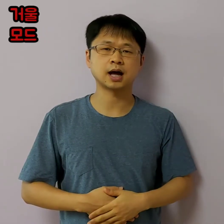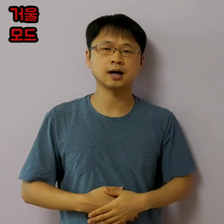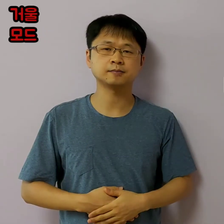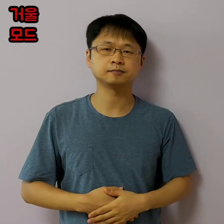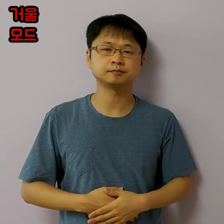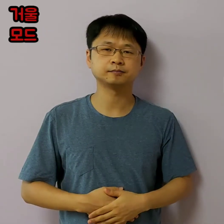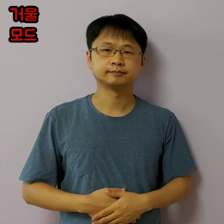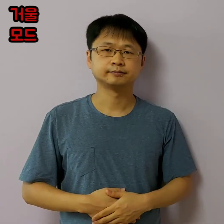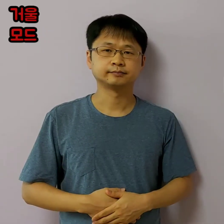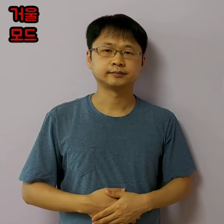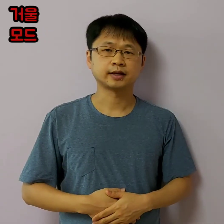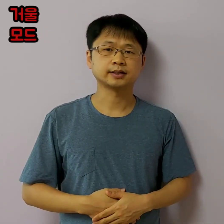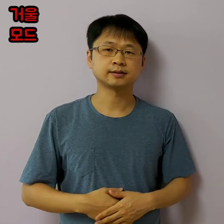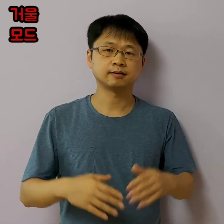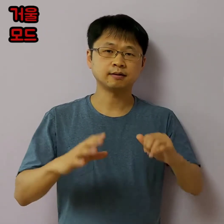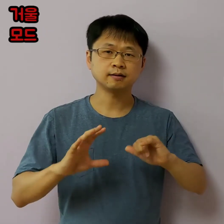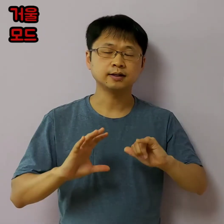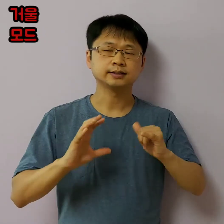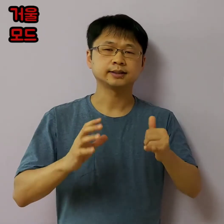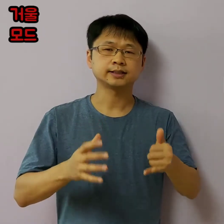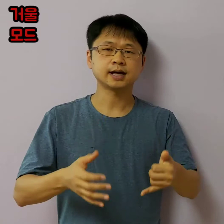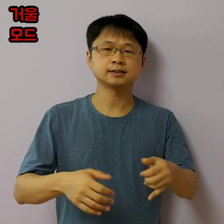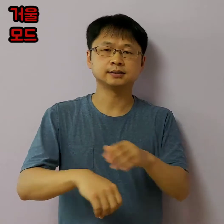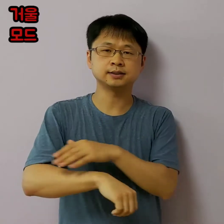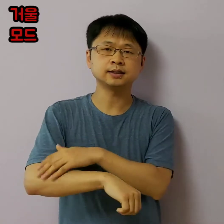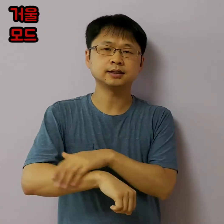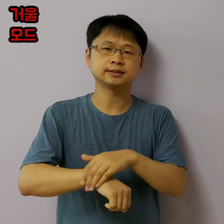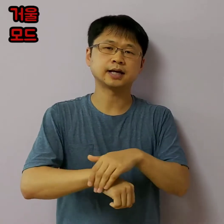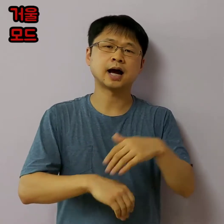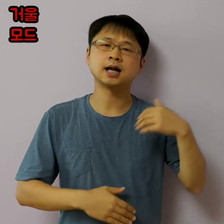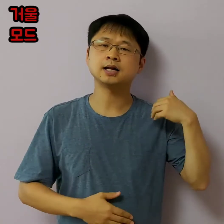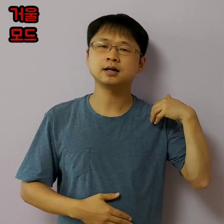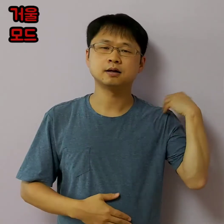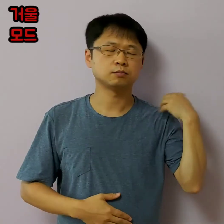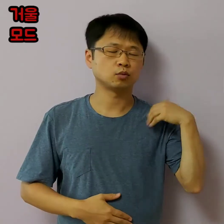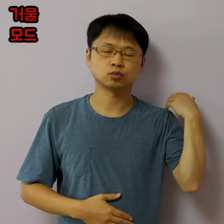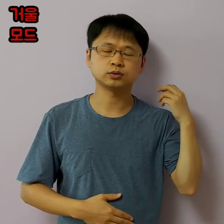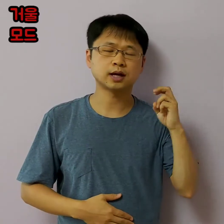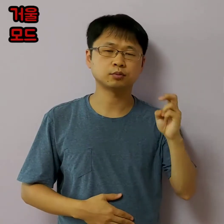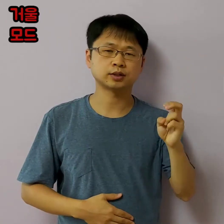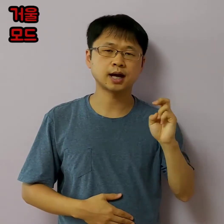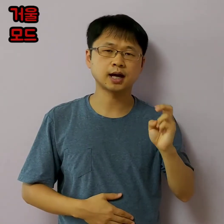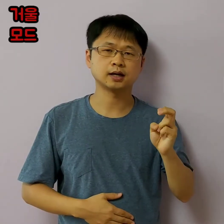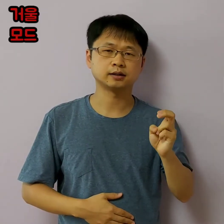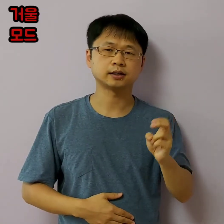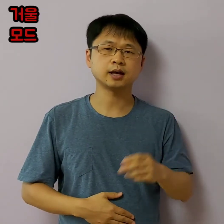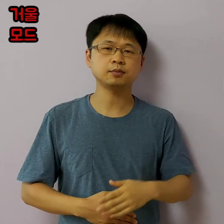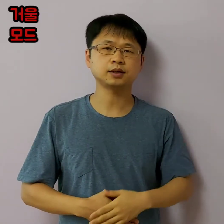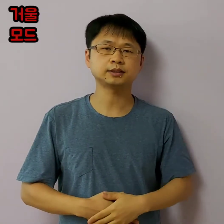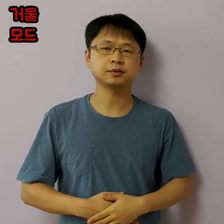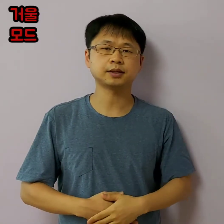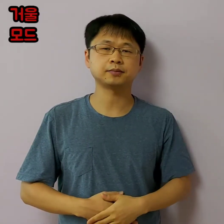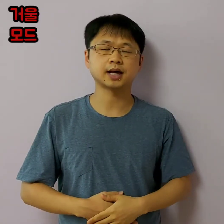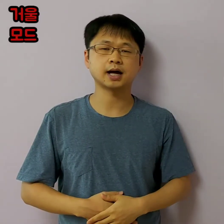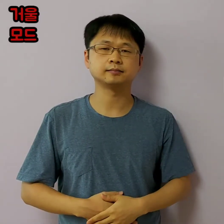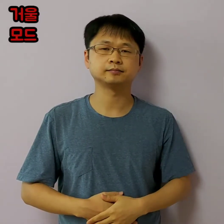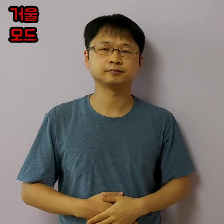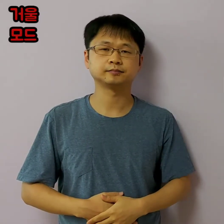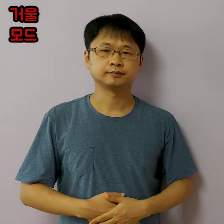있습니다. 네, 그래서 세상을 잘 모르나 보다 이렇게 표현하시면 됩니다.